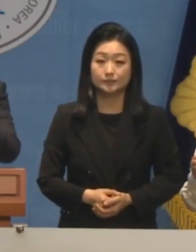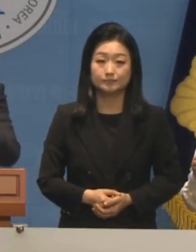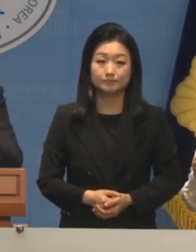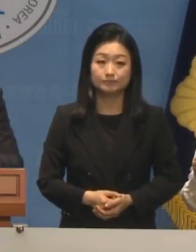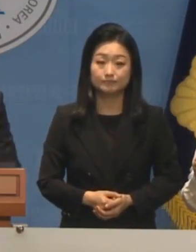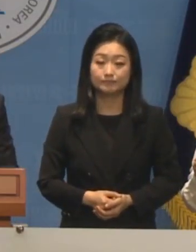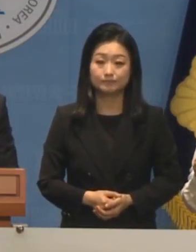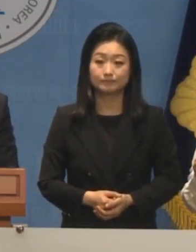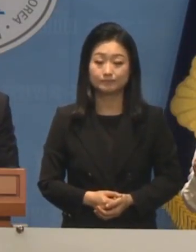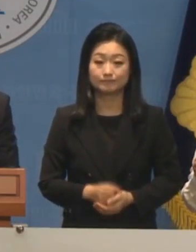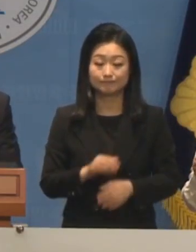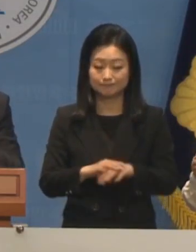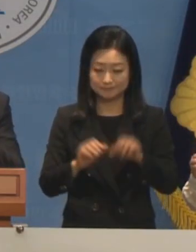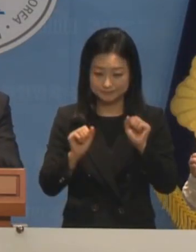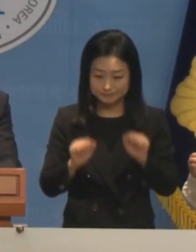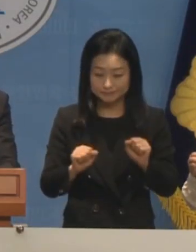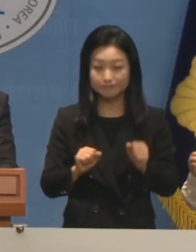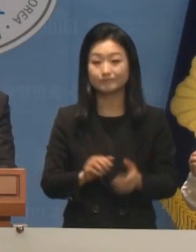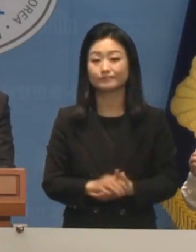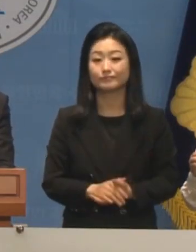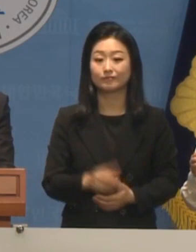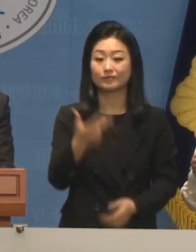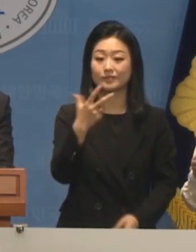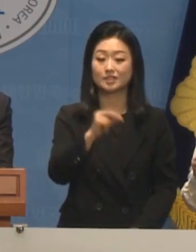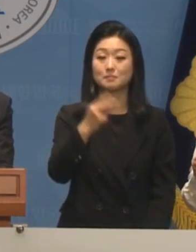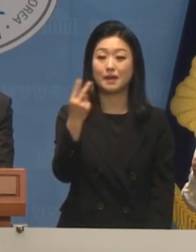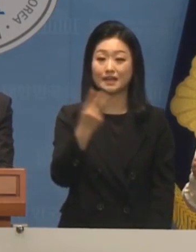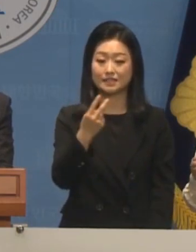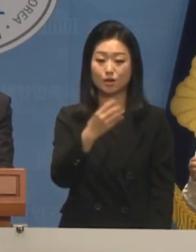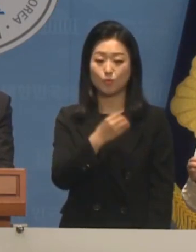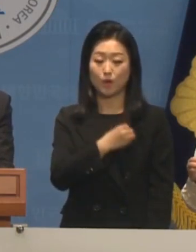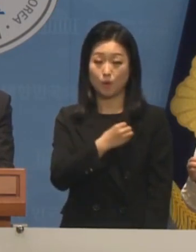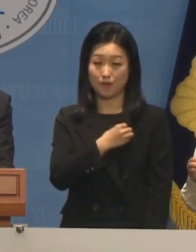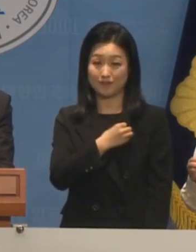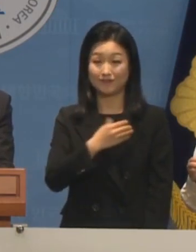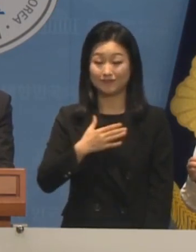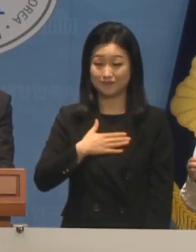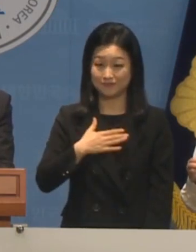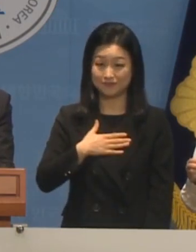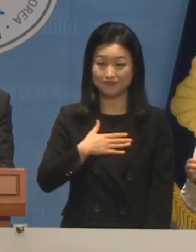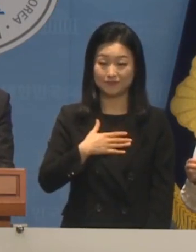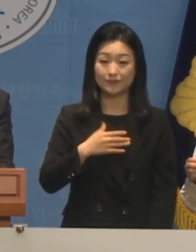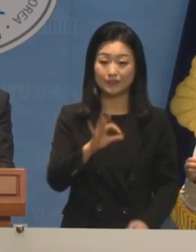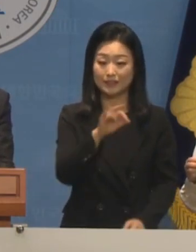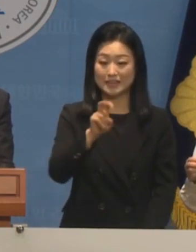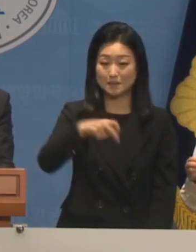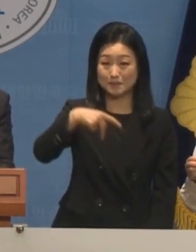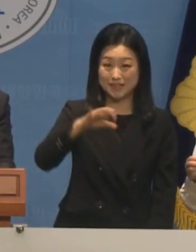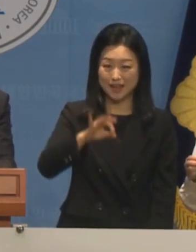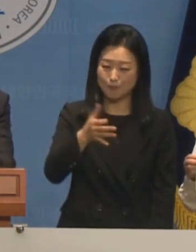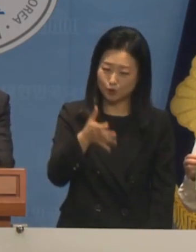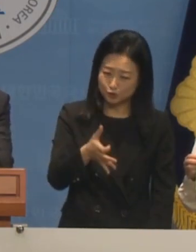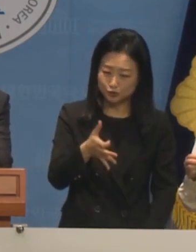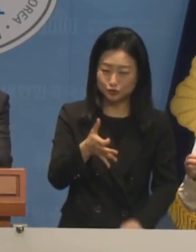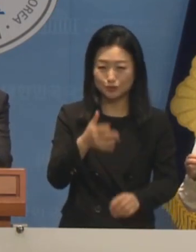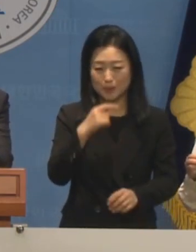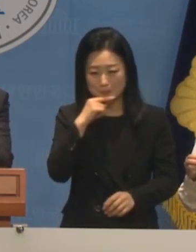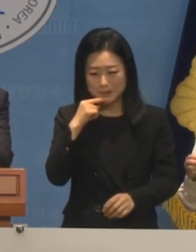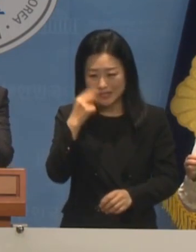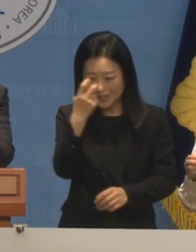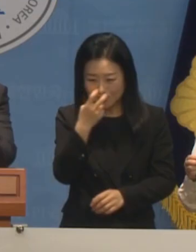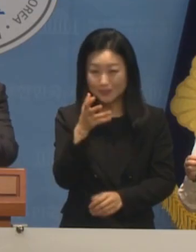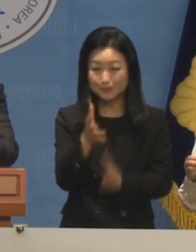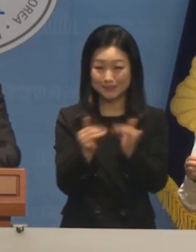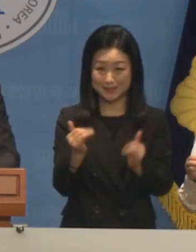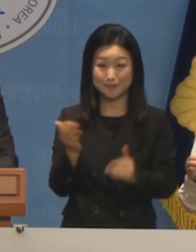하겠습니다 안녕하십니까 7과 함하는 한 임상병리사협회 사업 부회장 최병호